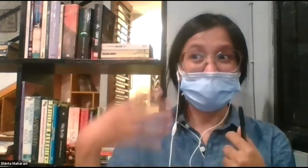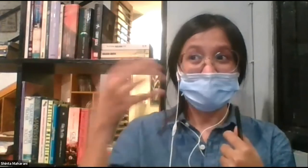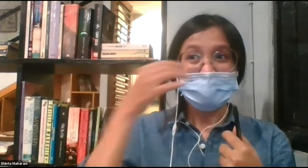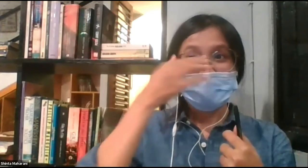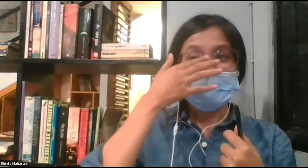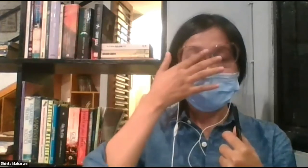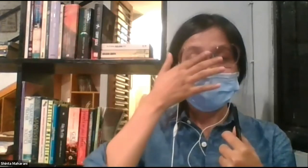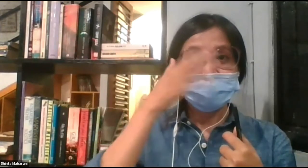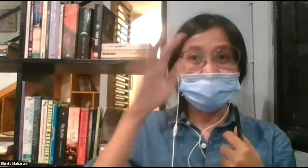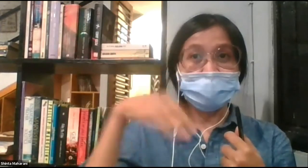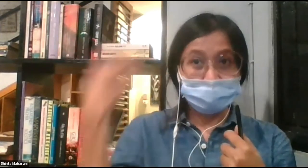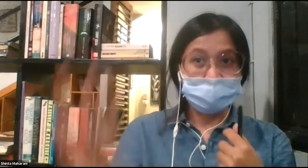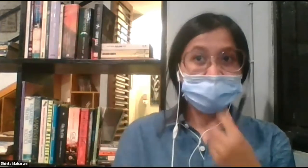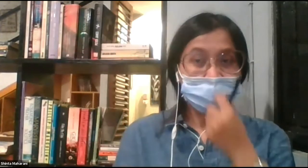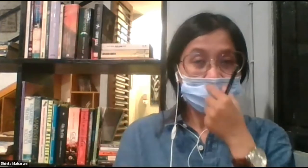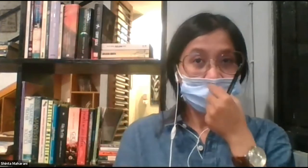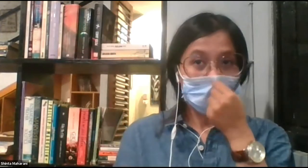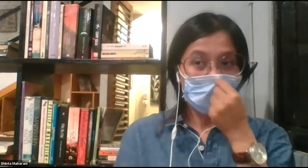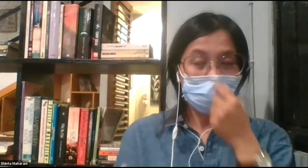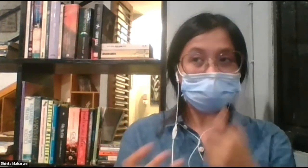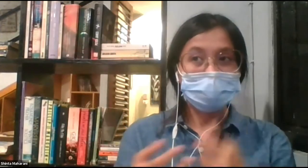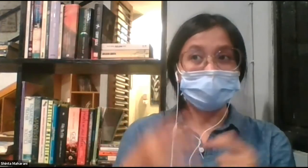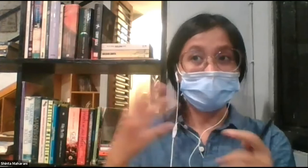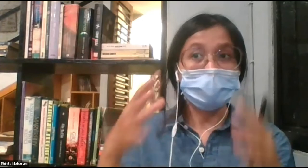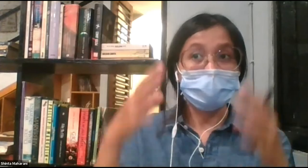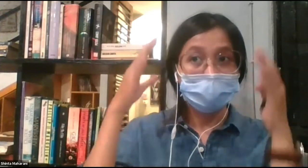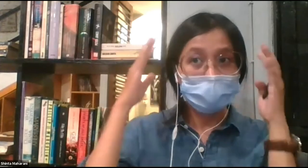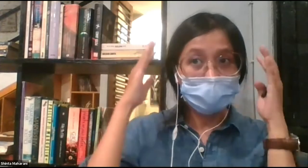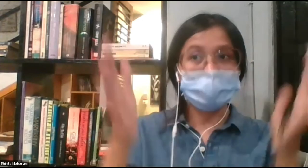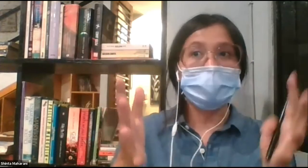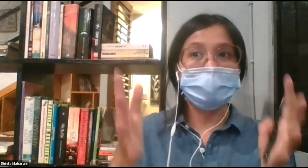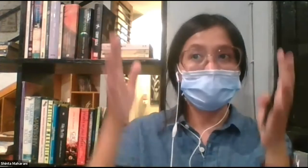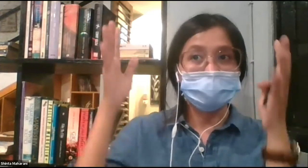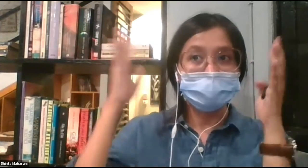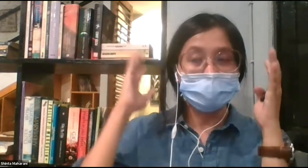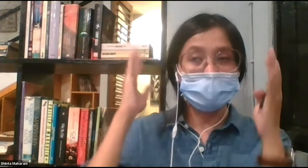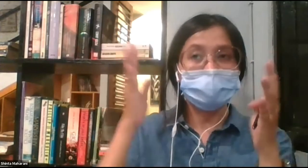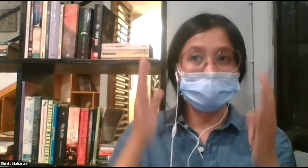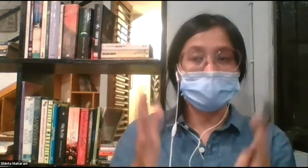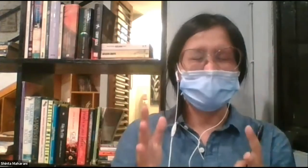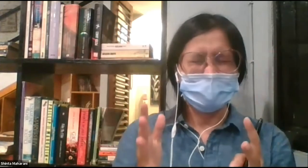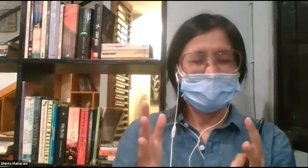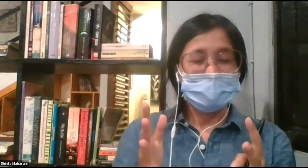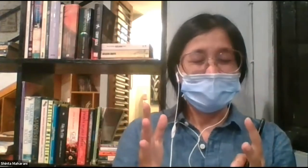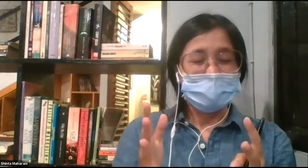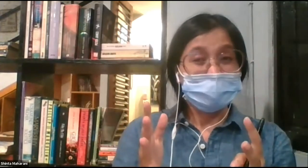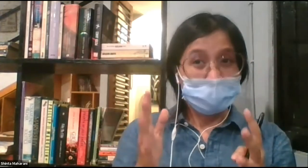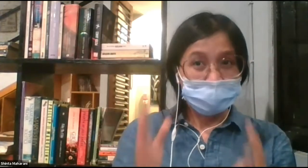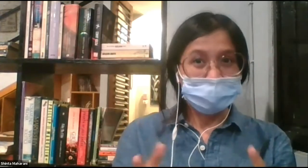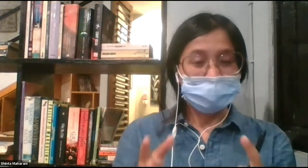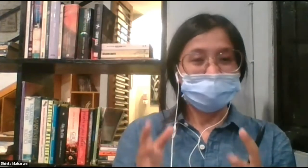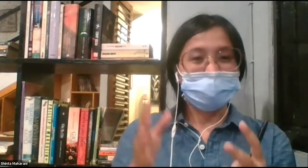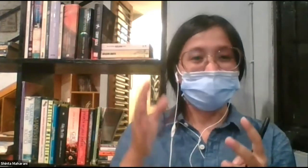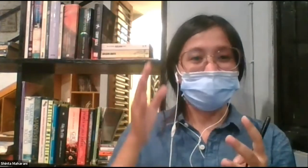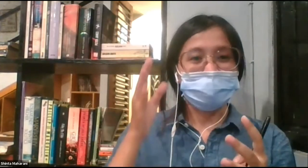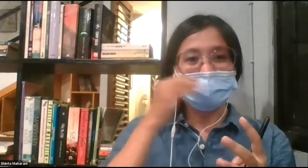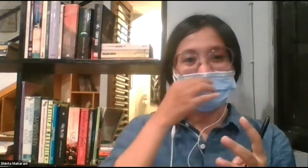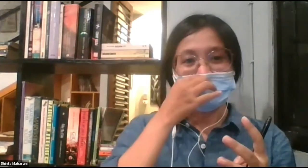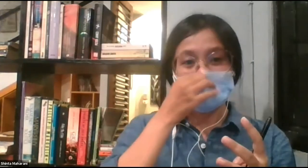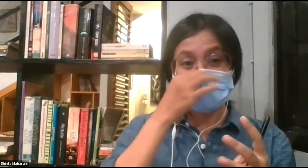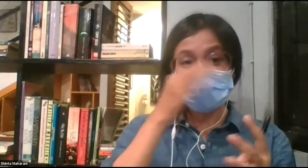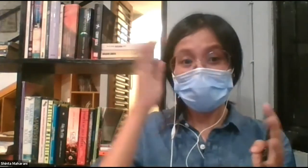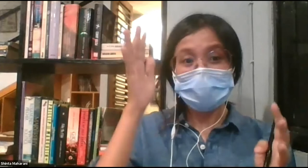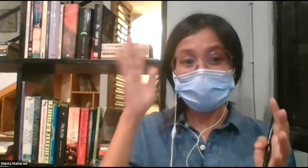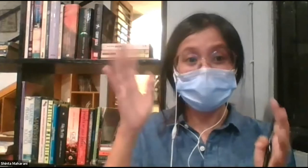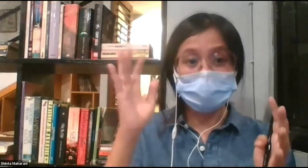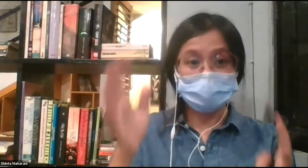berpikir dengan baik, ya, maksudnya logika bahasanya apakah sudah baik